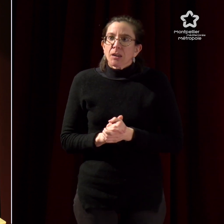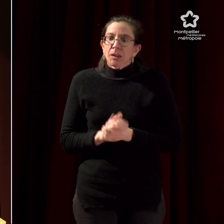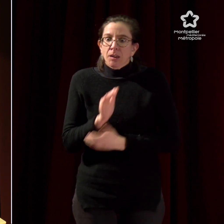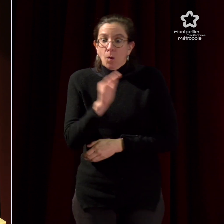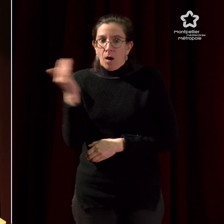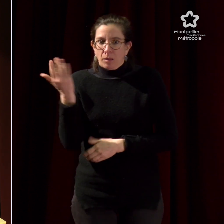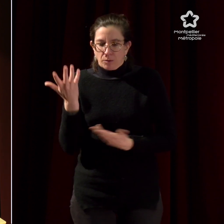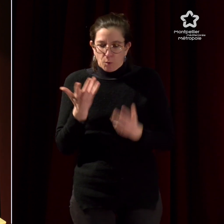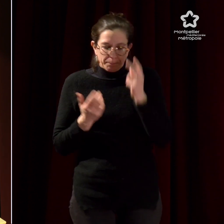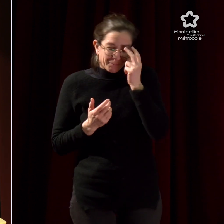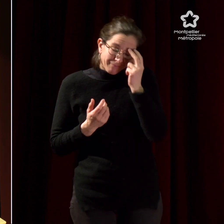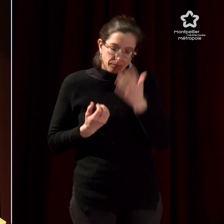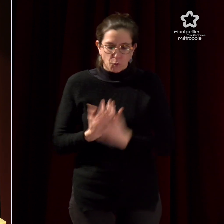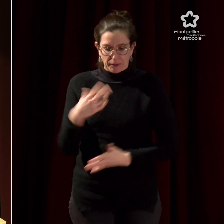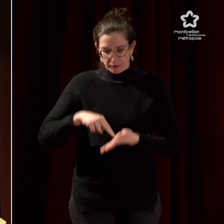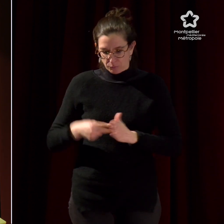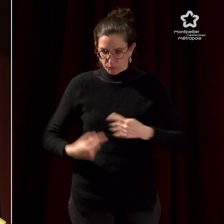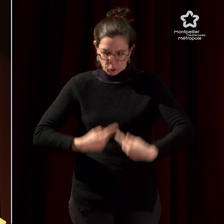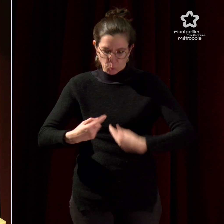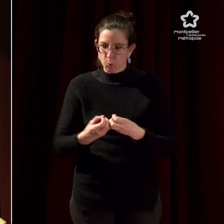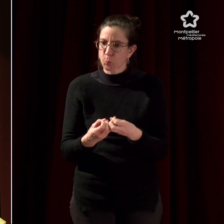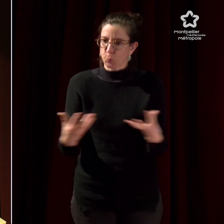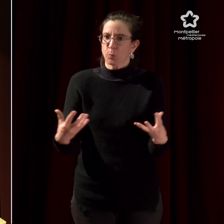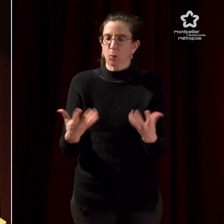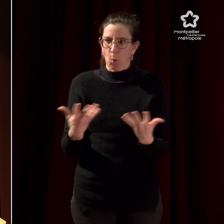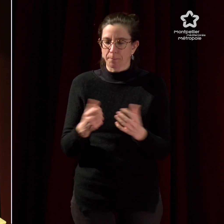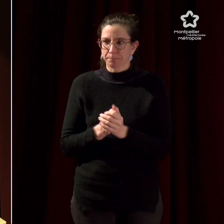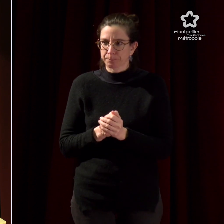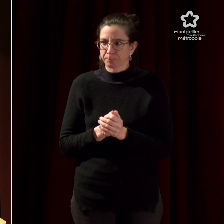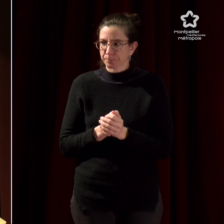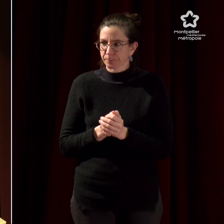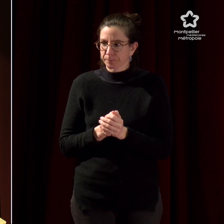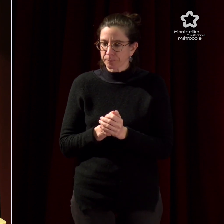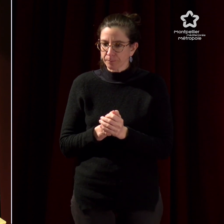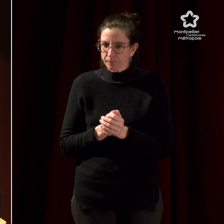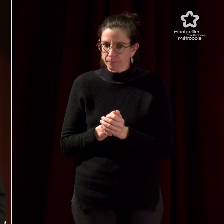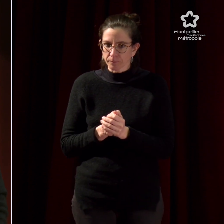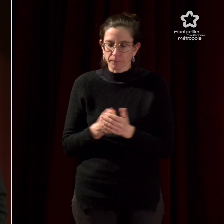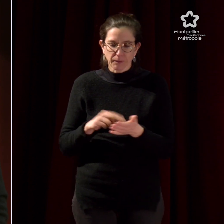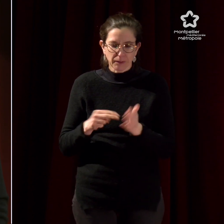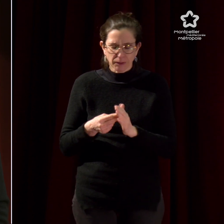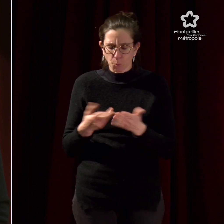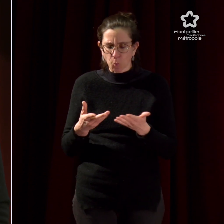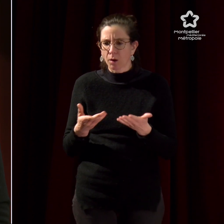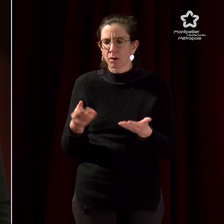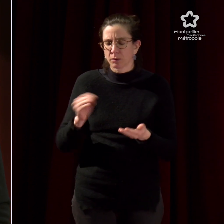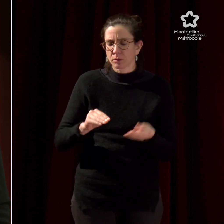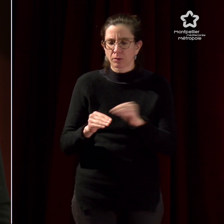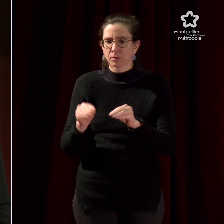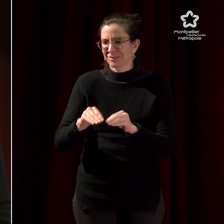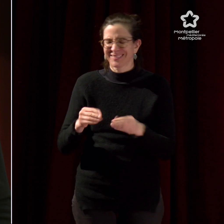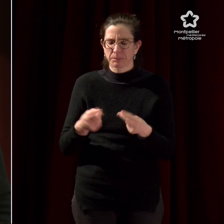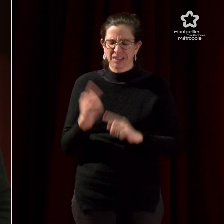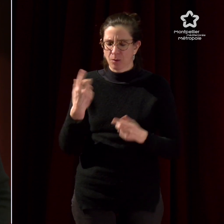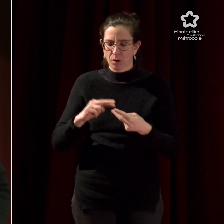a des nouvelles techniques qui sont en train de se développer. Vous avez des techniques notamment basées sur ce qu'on appelle l'ADN